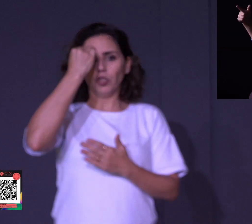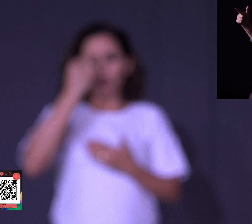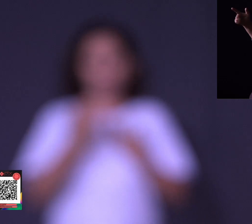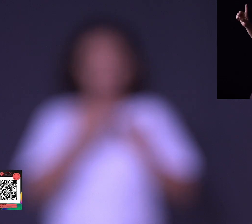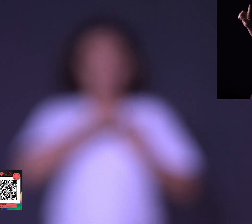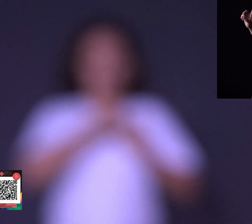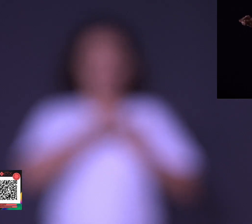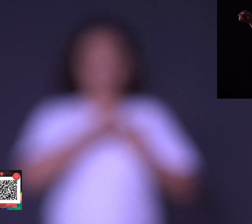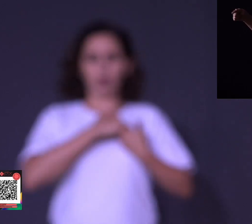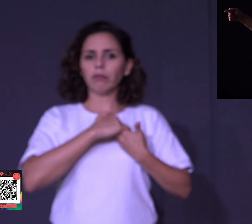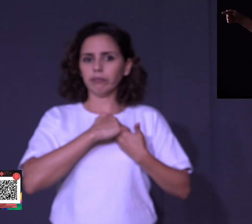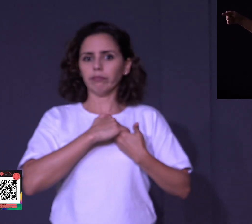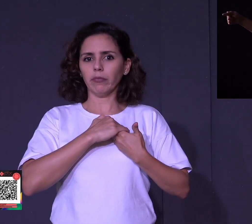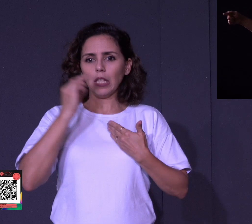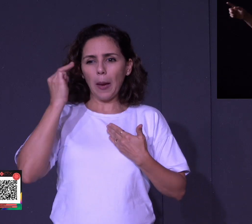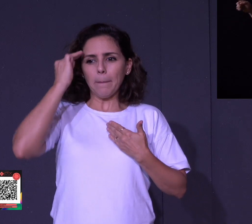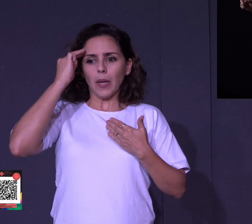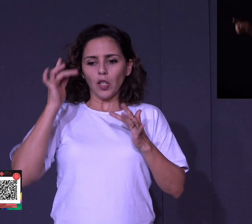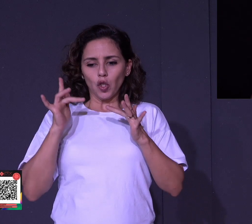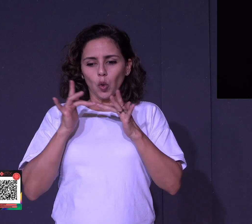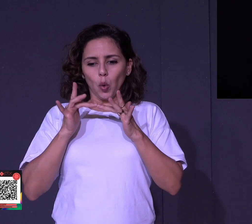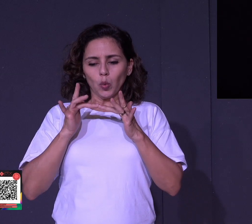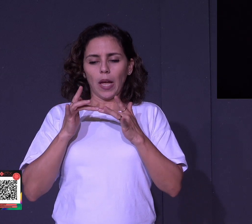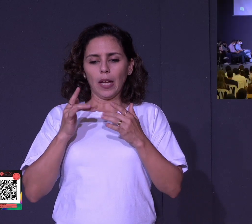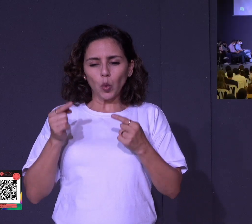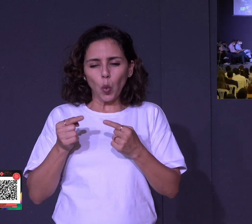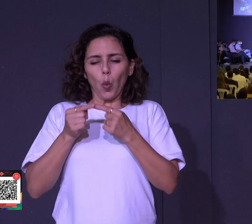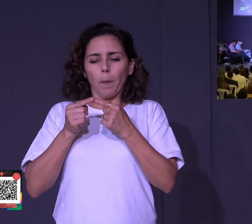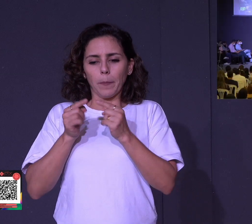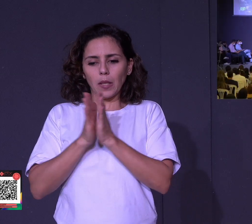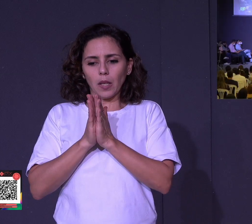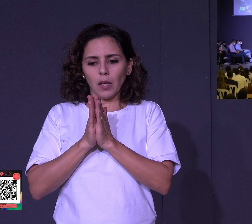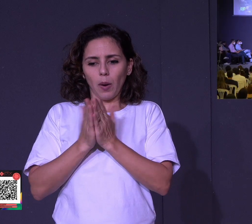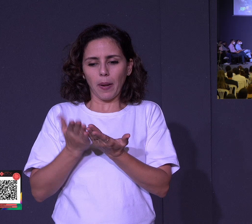de Cristo é diferente, porque o homem sábio se desvia do caminho mau.